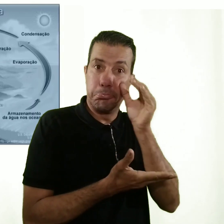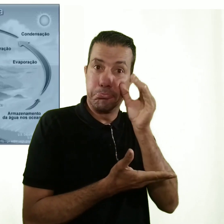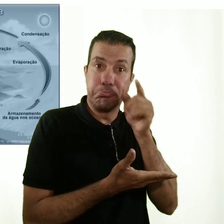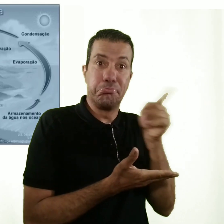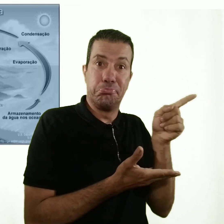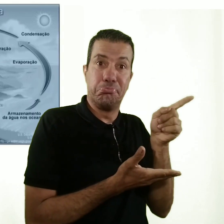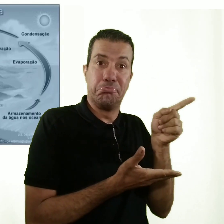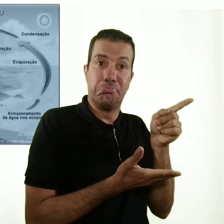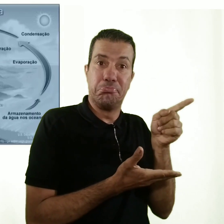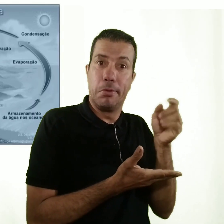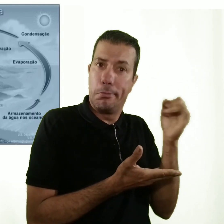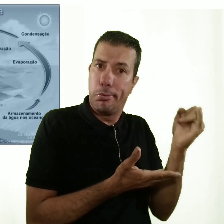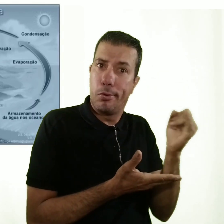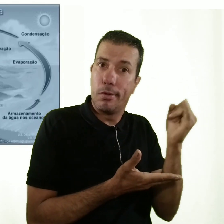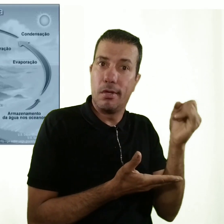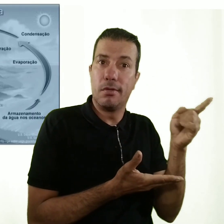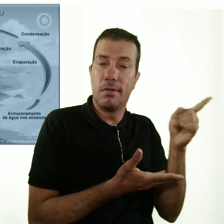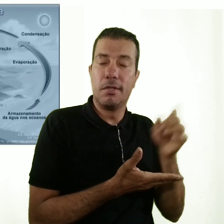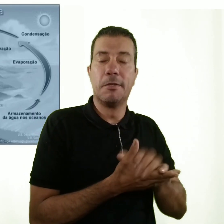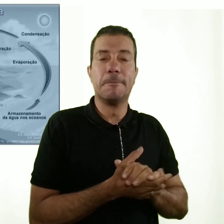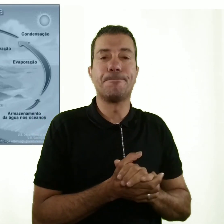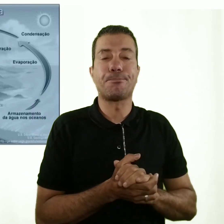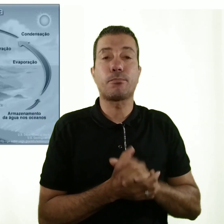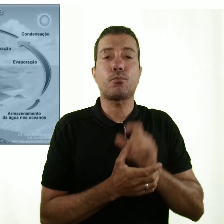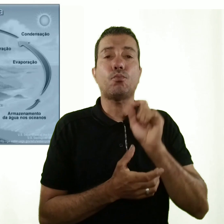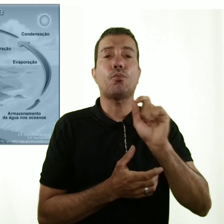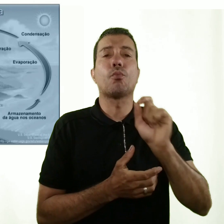Isso daqui é uma